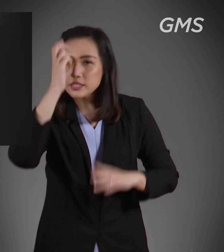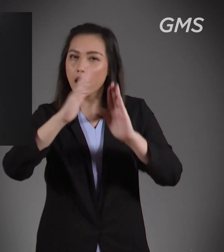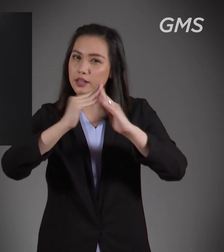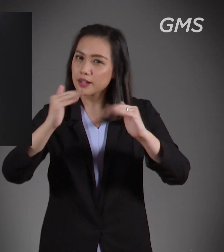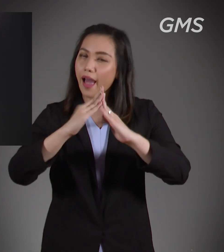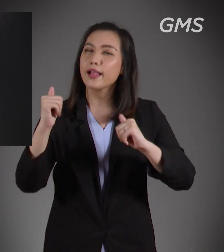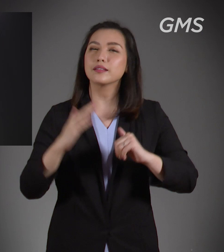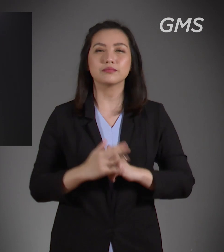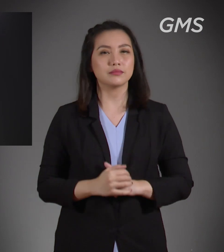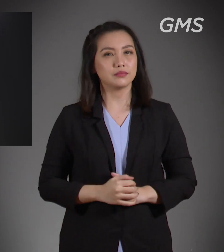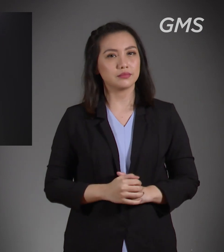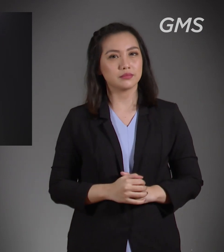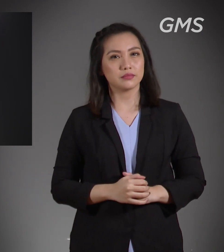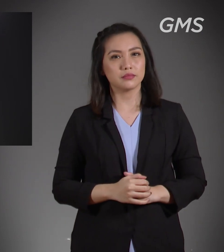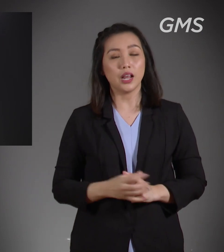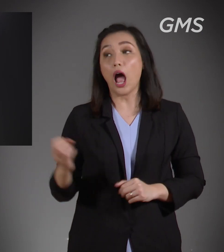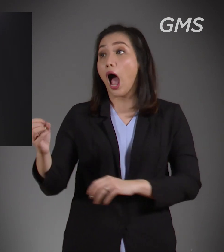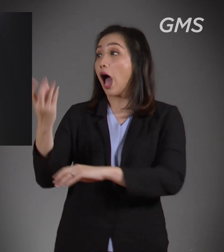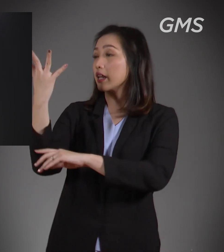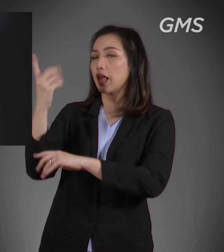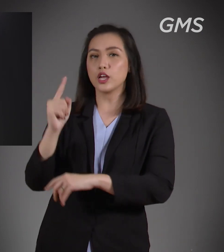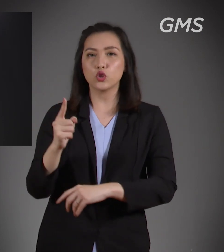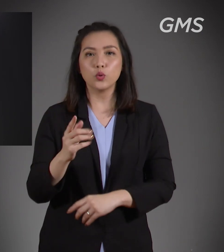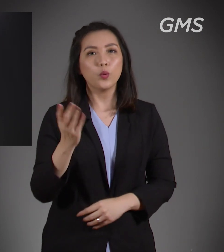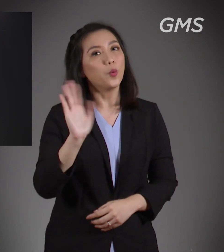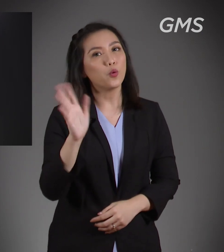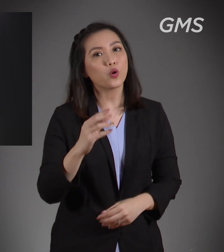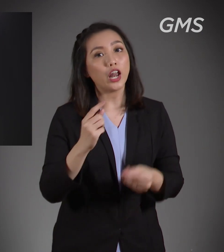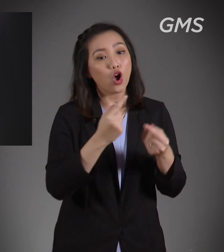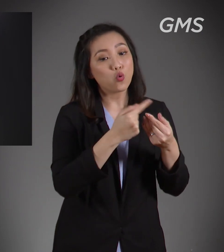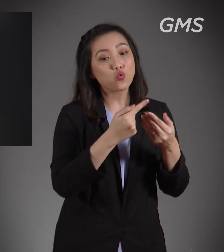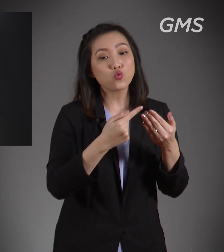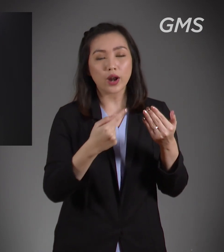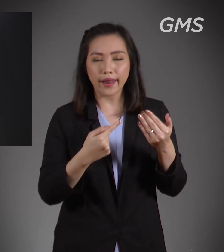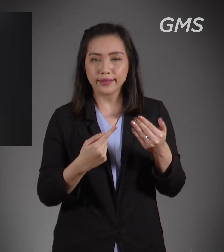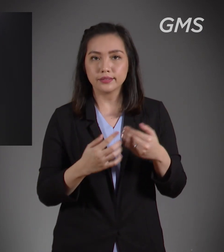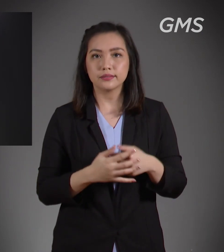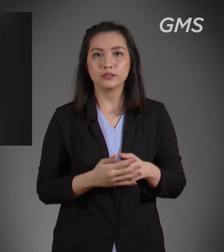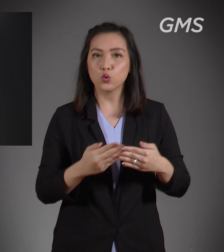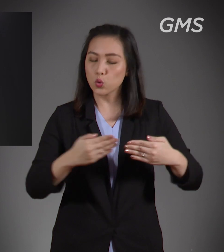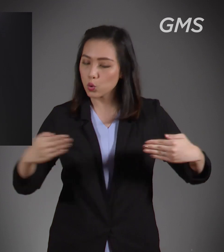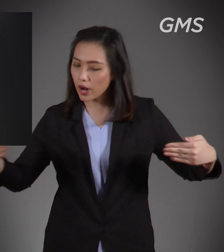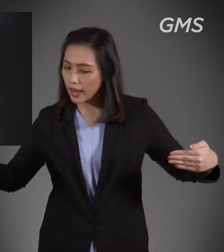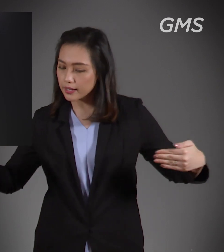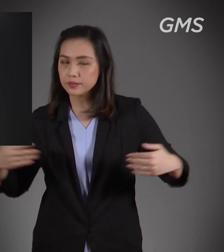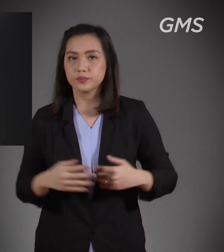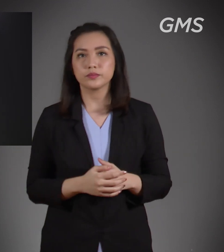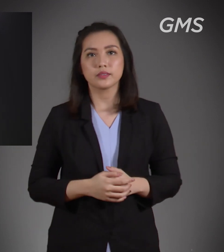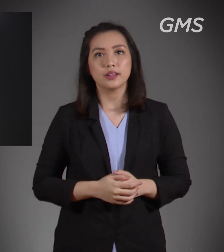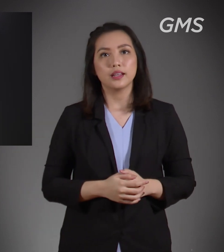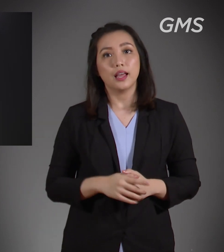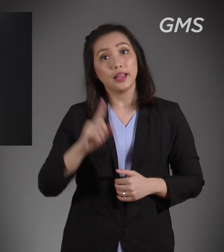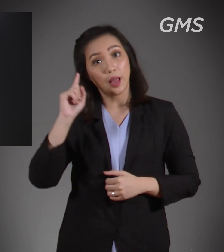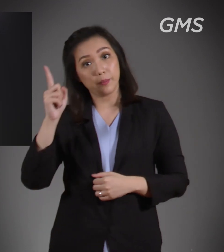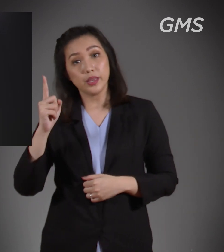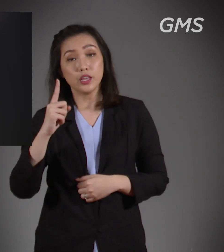Materi bukanlah suatu takaran bahwa Tuhan memberkati atau Tuhan mengutuki. Tapi materi juga bisa menjadi manifestasi.